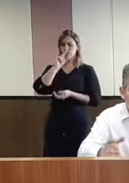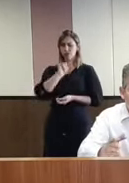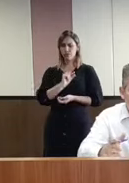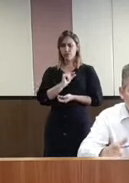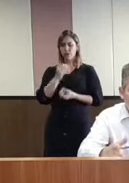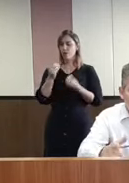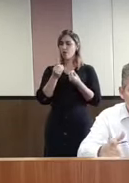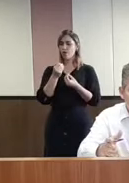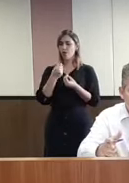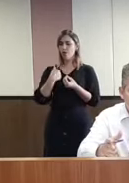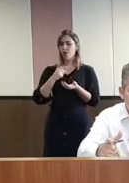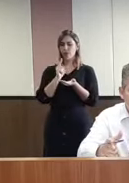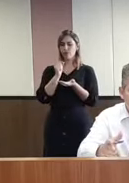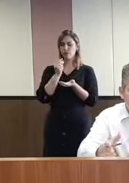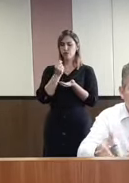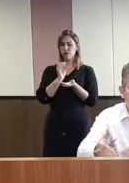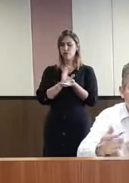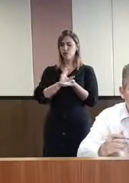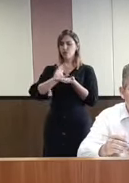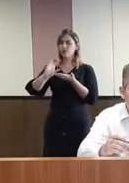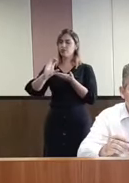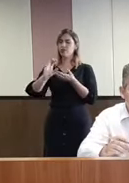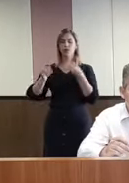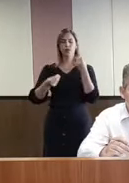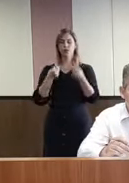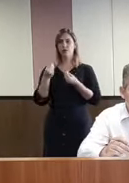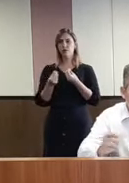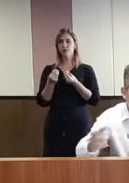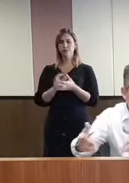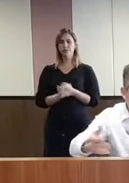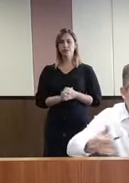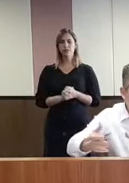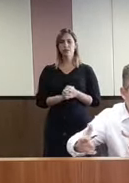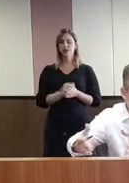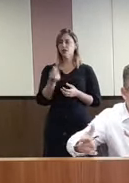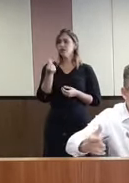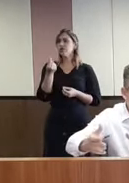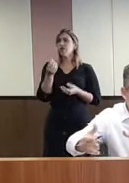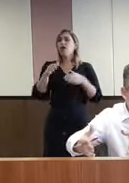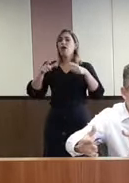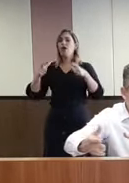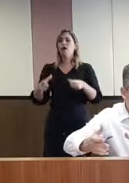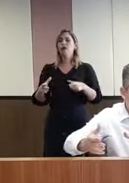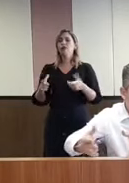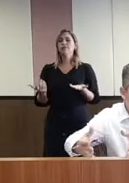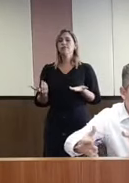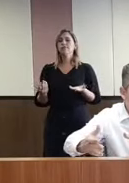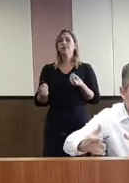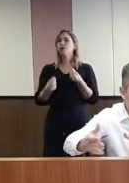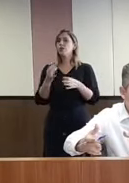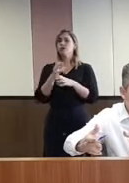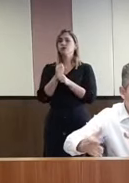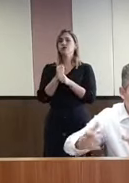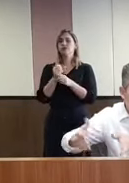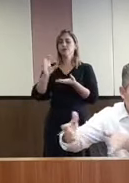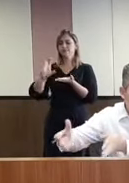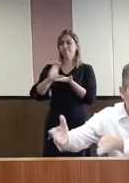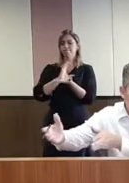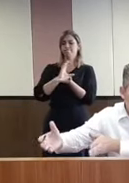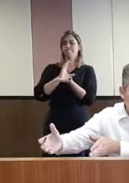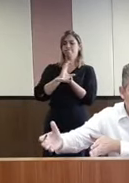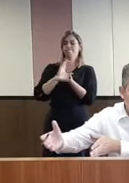Como é que eu aumento a despesa se a receita vai diminuir? Da onde vai vir o dinheiro? Como é que fecha essa conta? Adianta